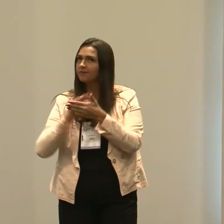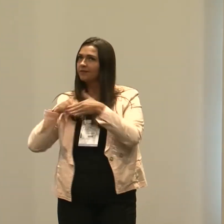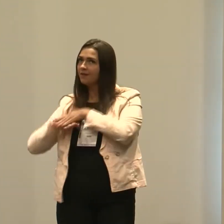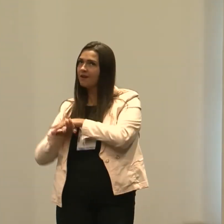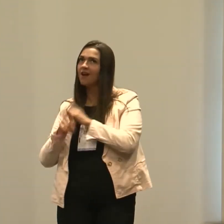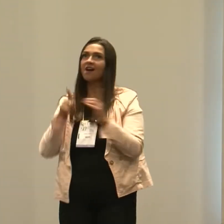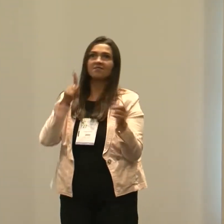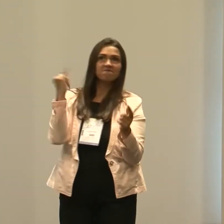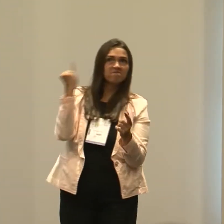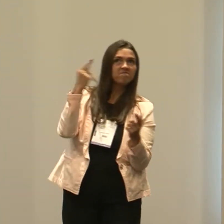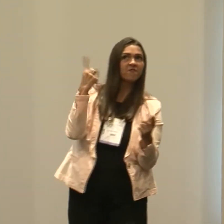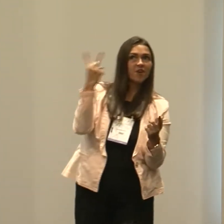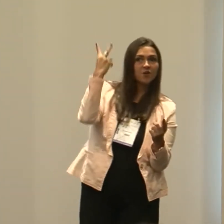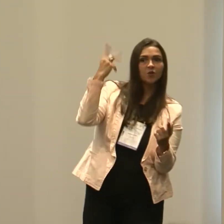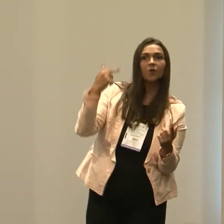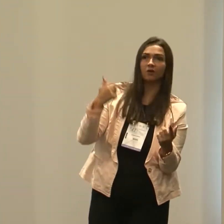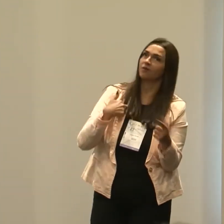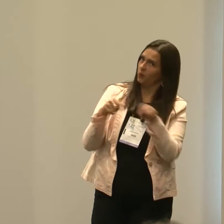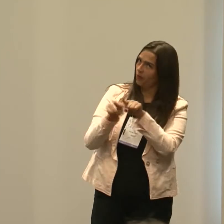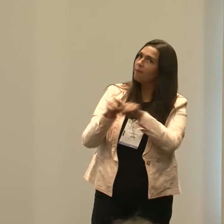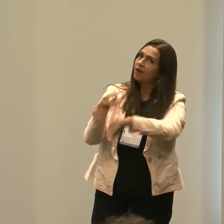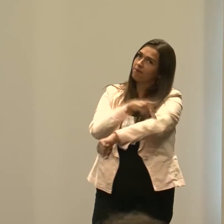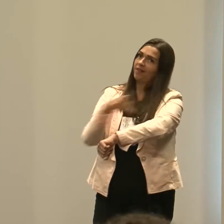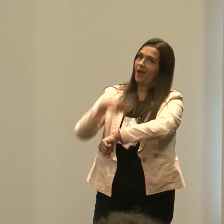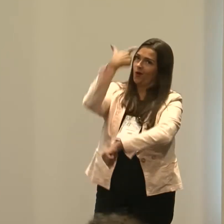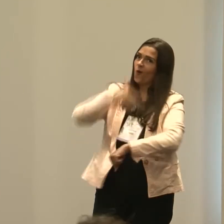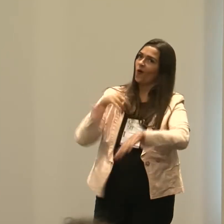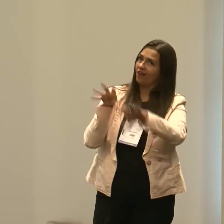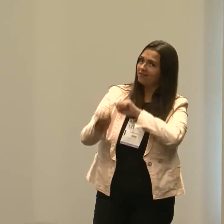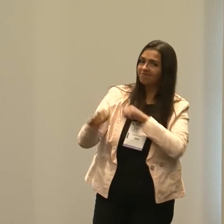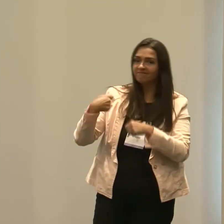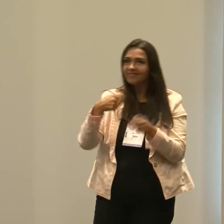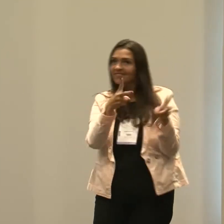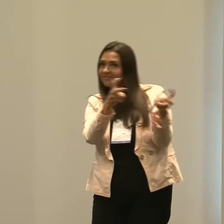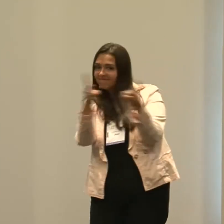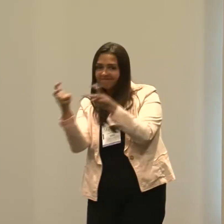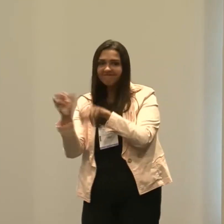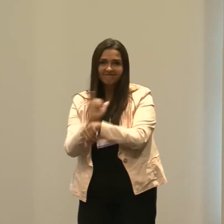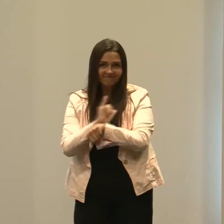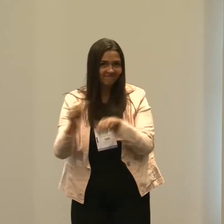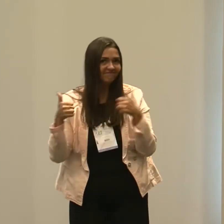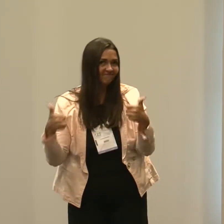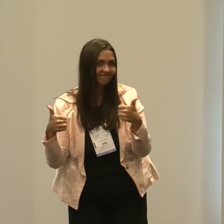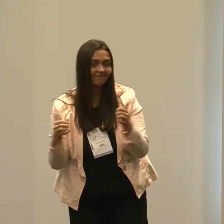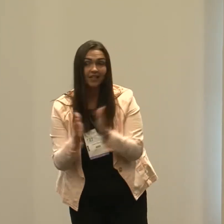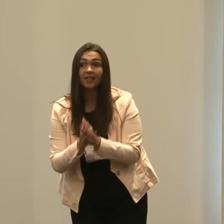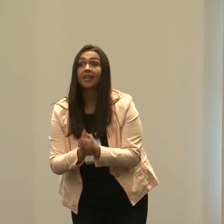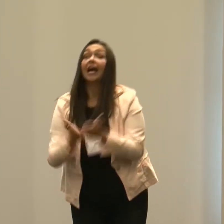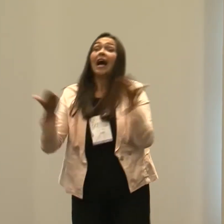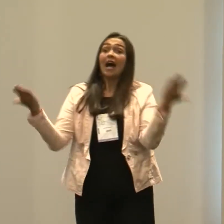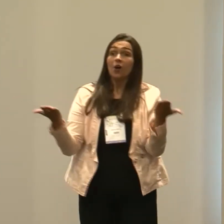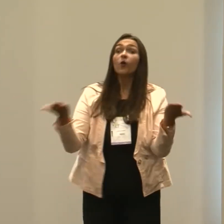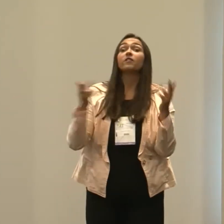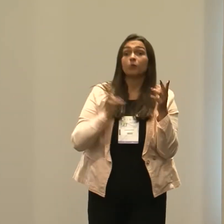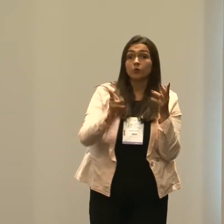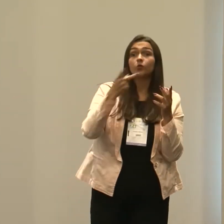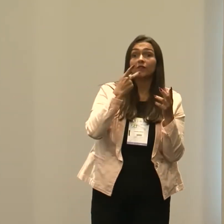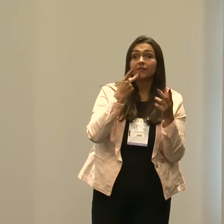estava anotando e guardando o que é realmente importante. Eu sou pedagoga formado e estou aqui aprendendo